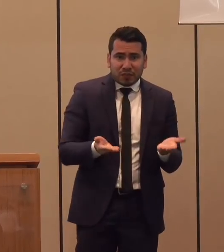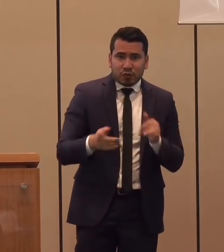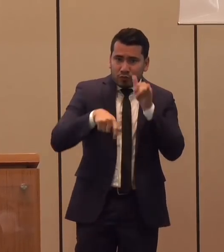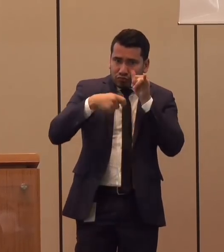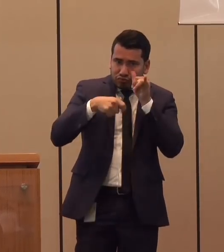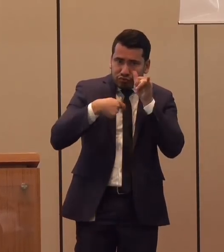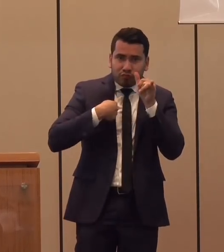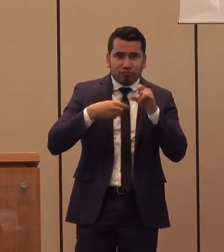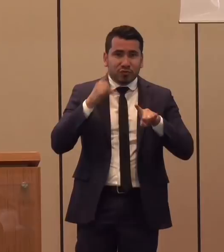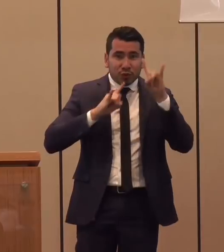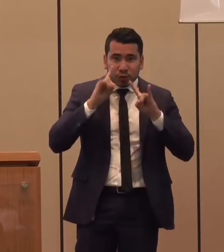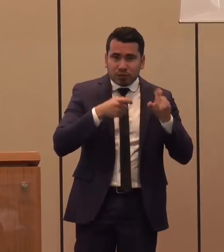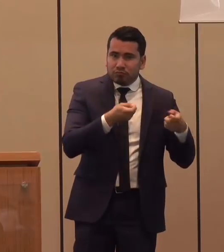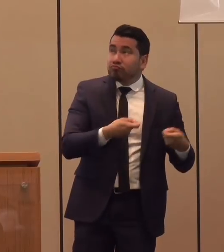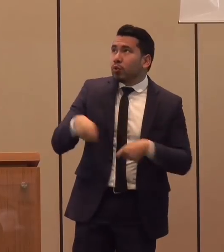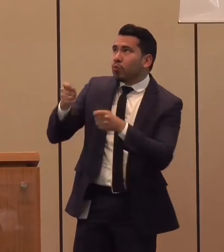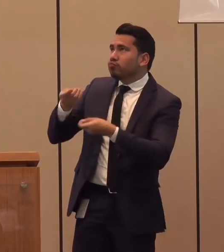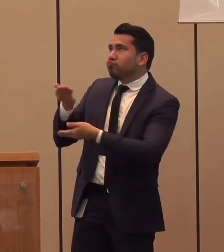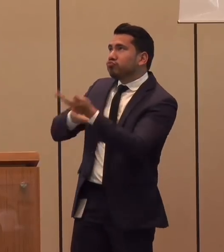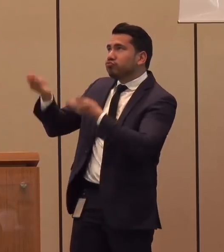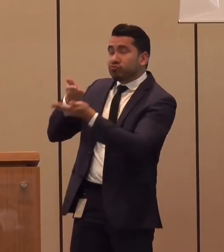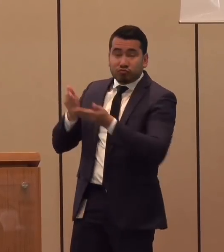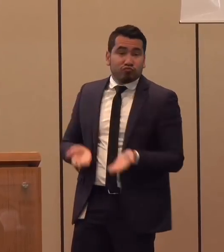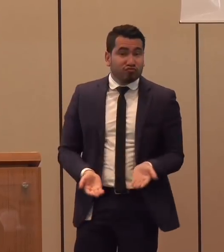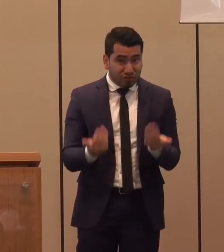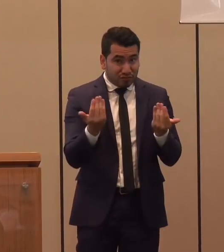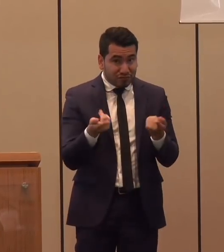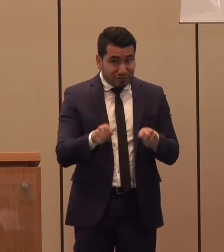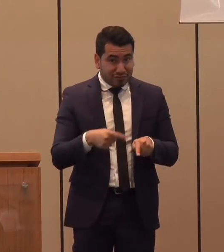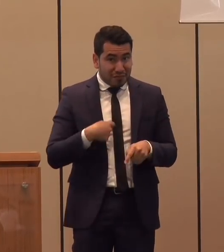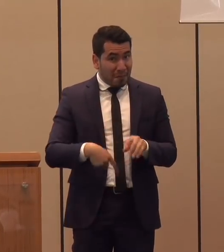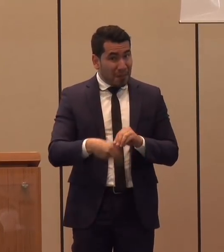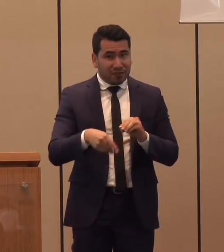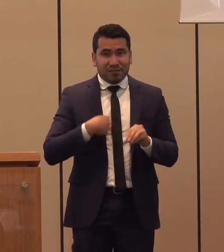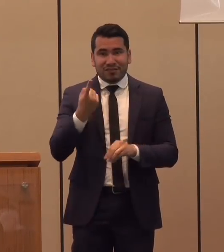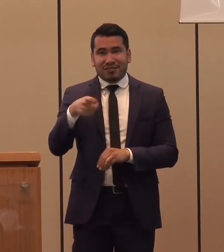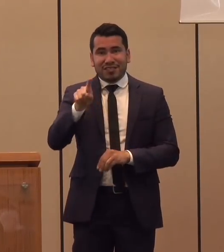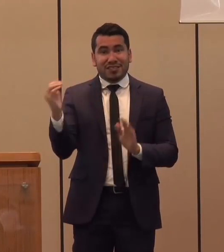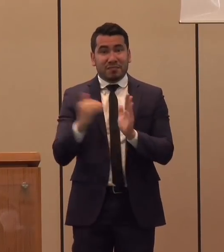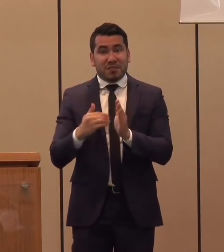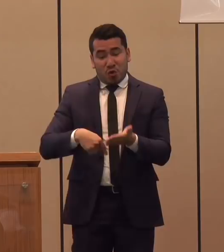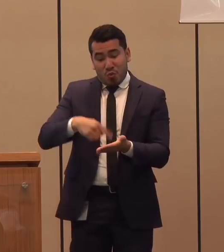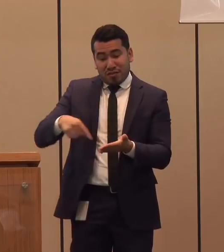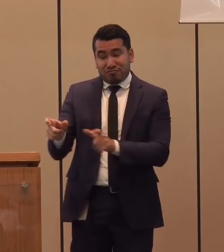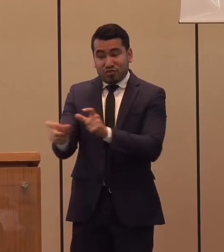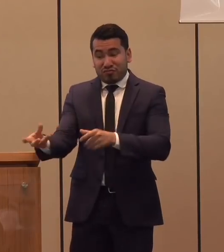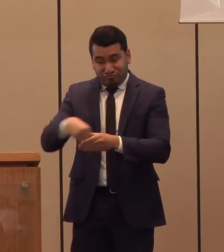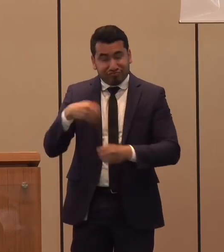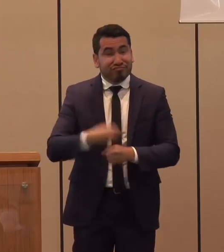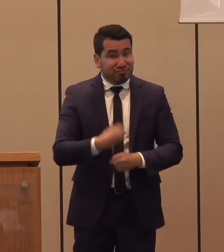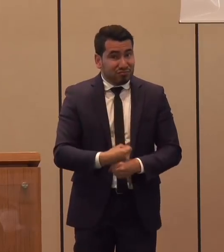cinematográficos y audiovisuales y también ha contratado más de 16.000 empleos y